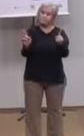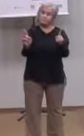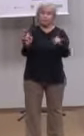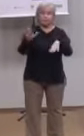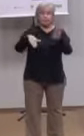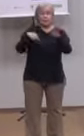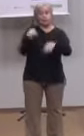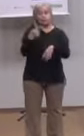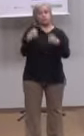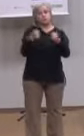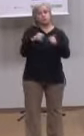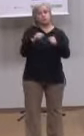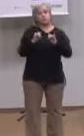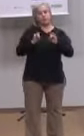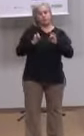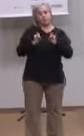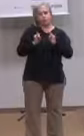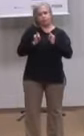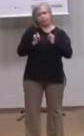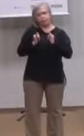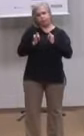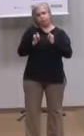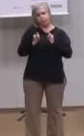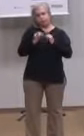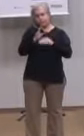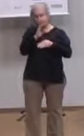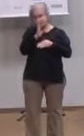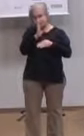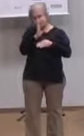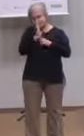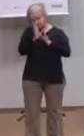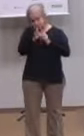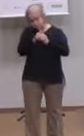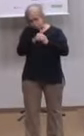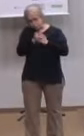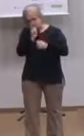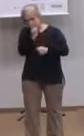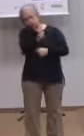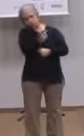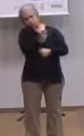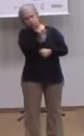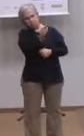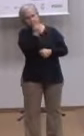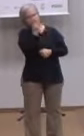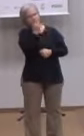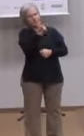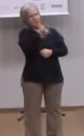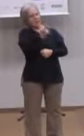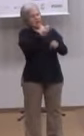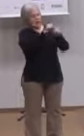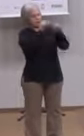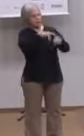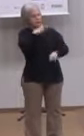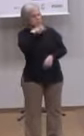o quê? Covarde. Covarde. Atirar pedra, falar que o sistema não funciona, falar